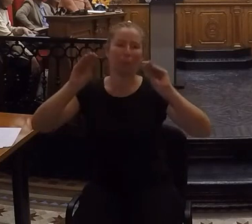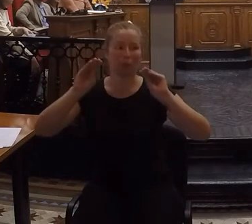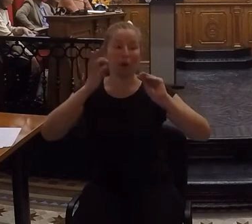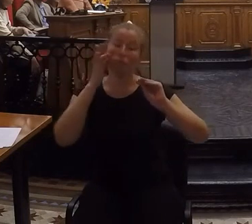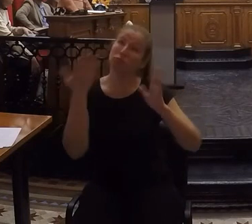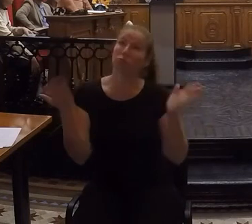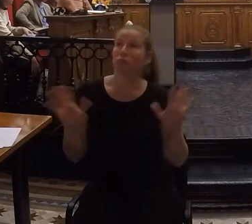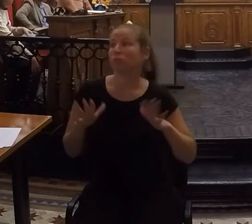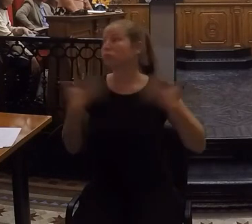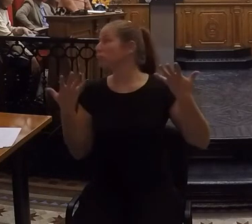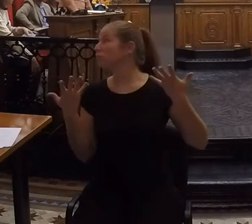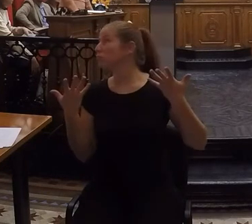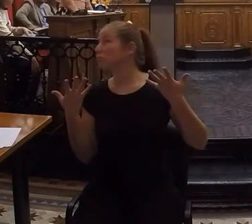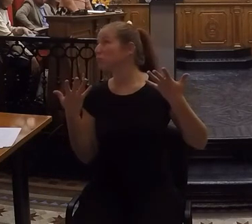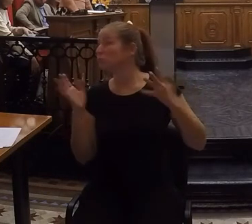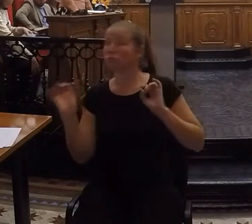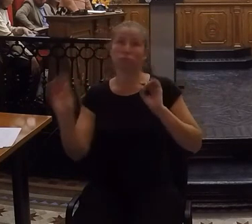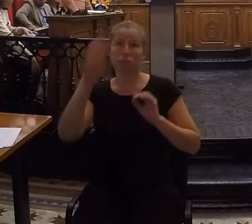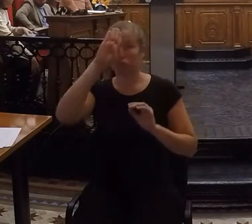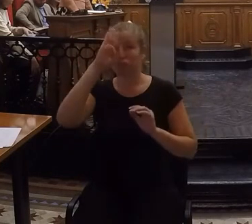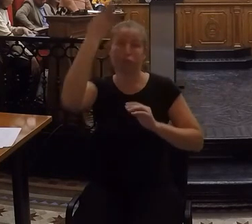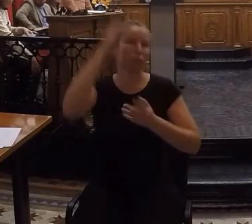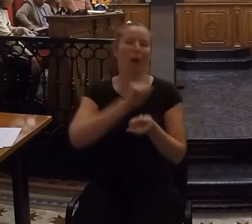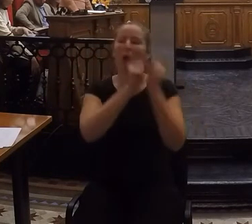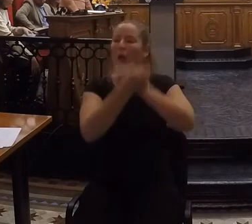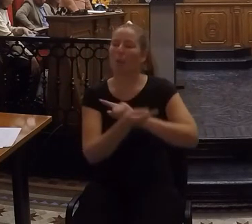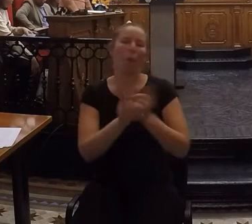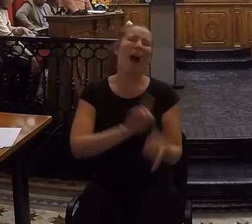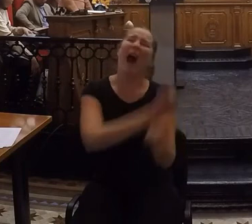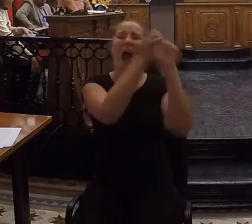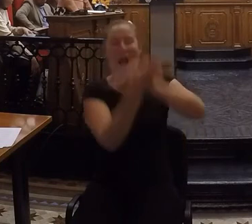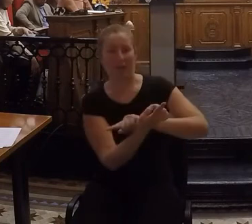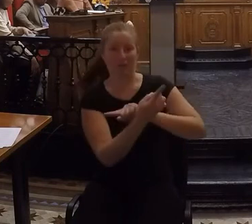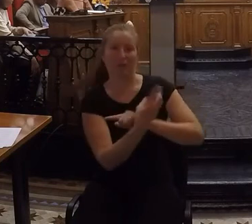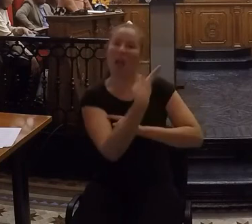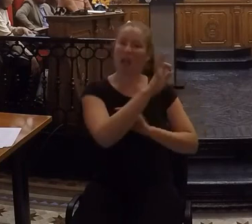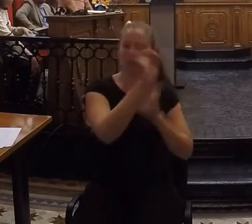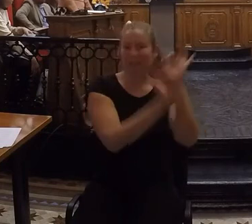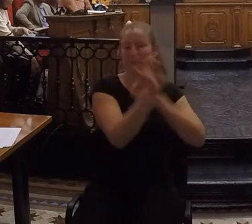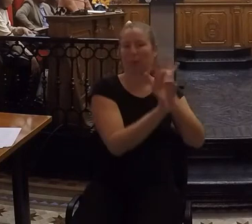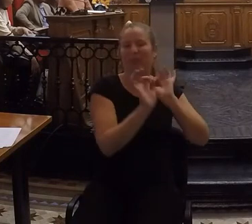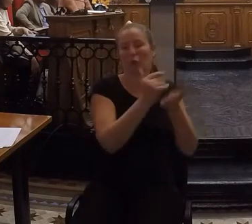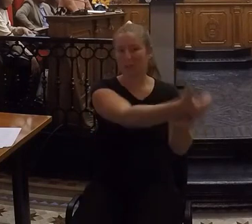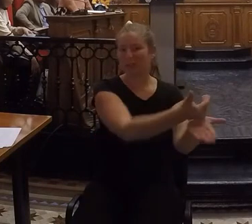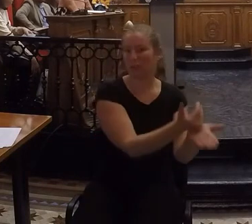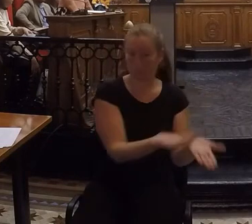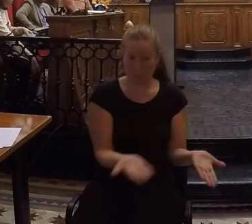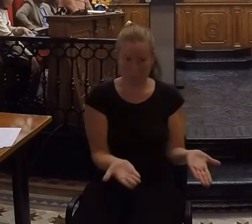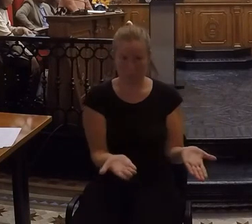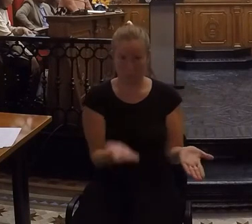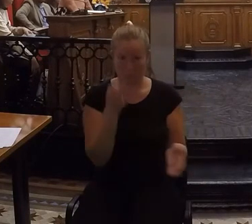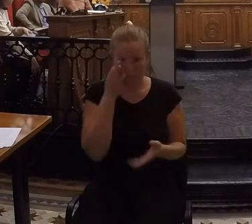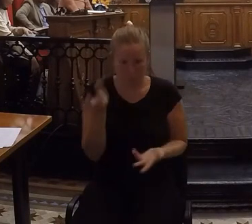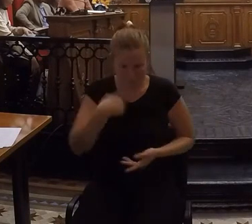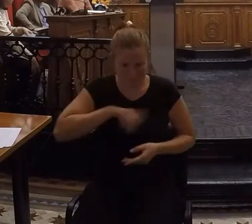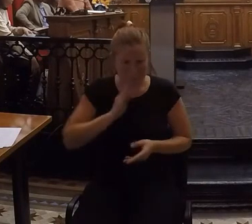no, que el 70% vaya a formación y el 30% al salario. Y ese cambio de reglas del juego no sé por qué tiene que consentirlo este